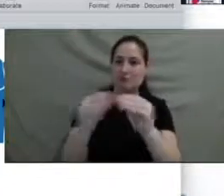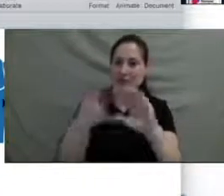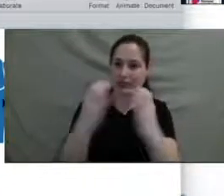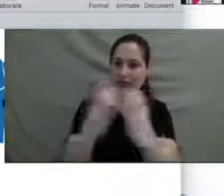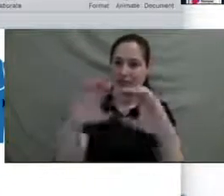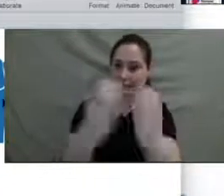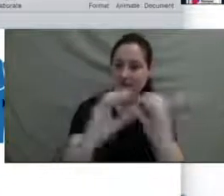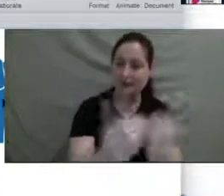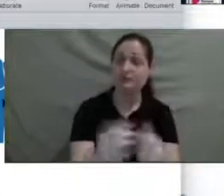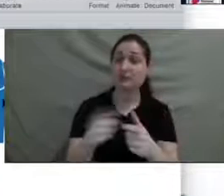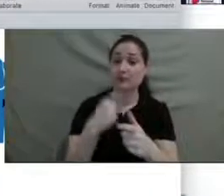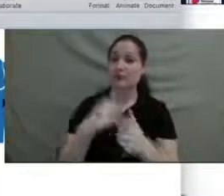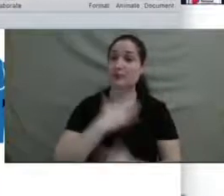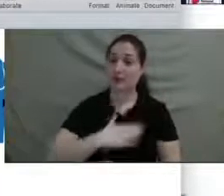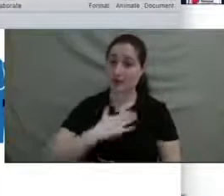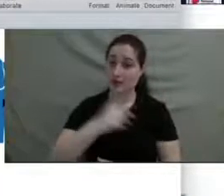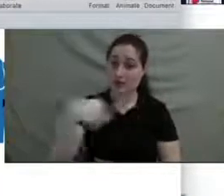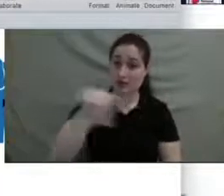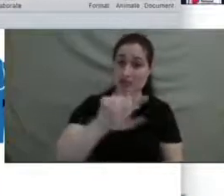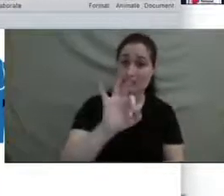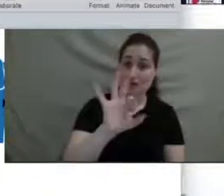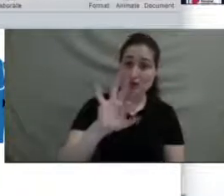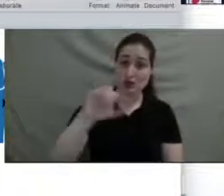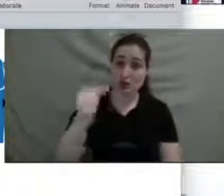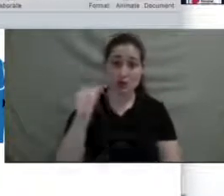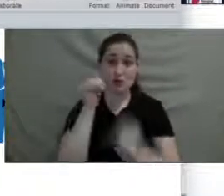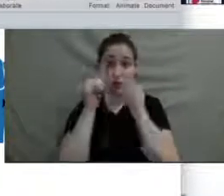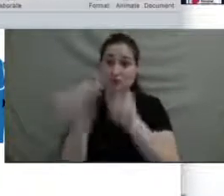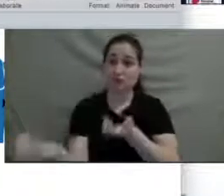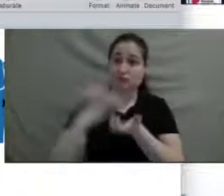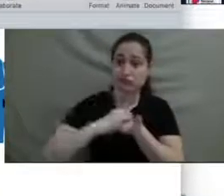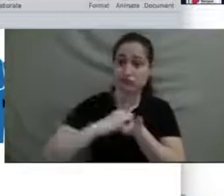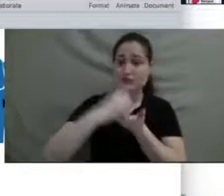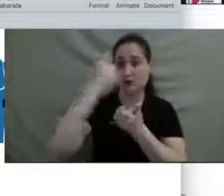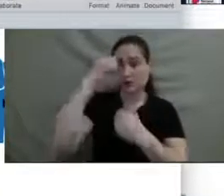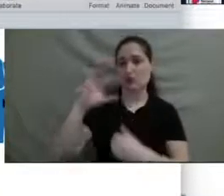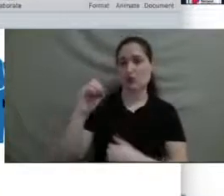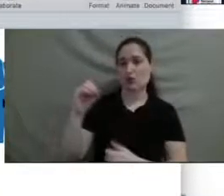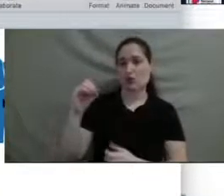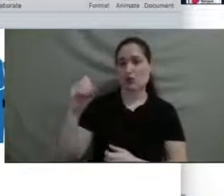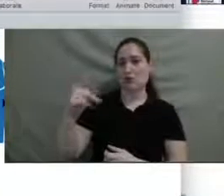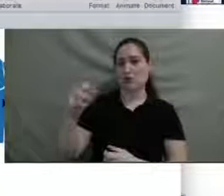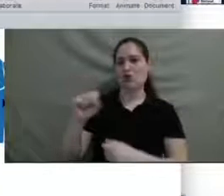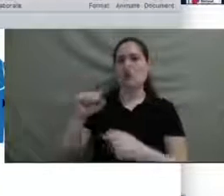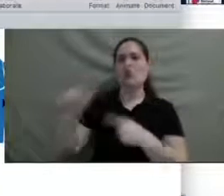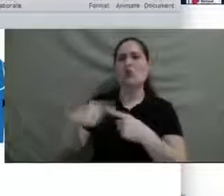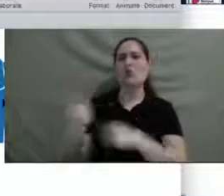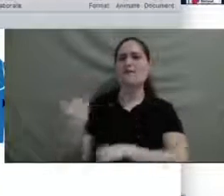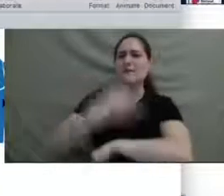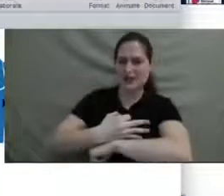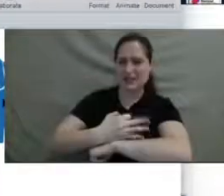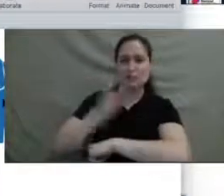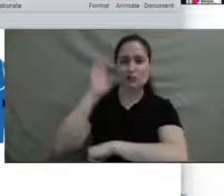formal. Así que den seguimiento porque tengo que coordinar con CODOPSI la fecha, pero es en septiembre. Así que